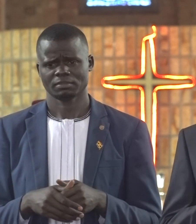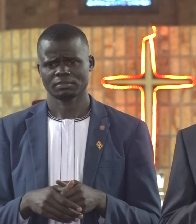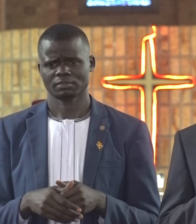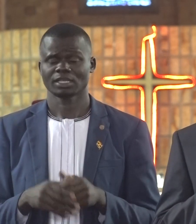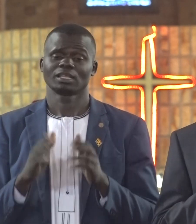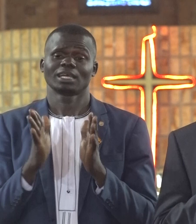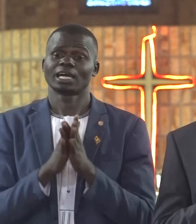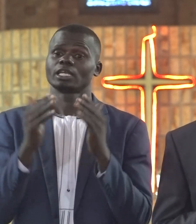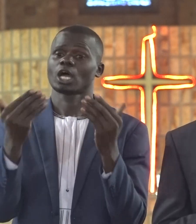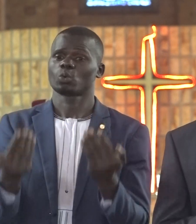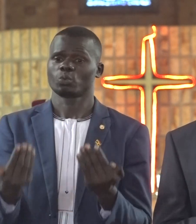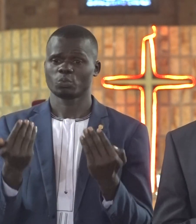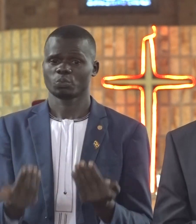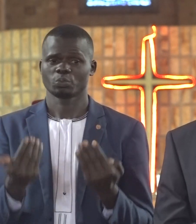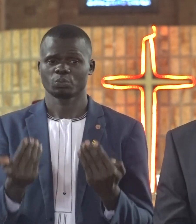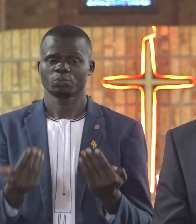Ate mu nnaku zino,